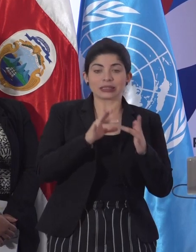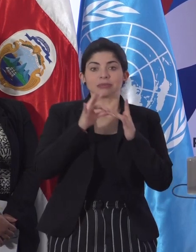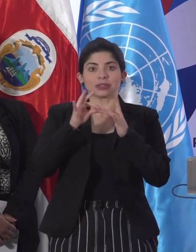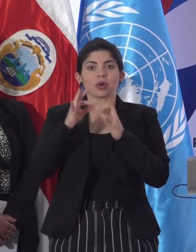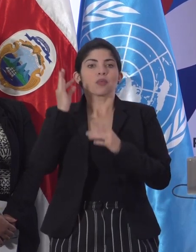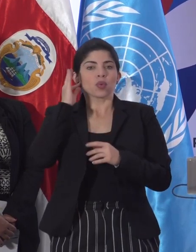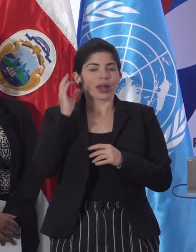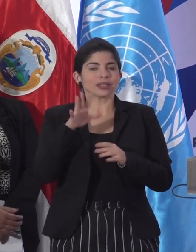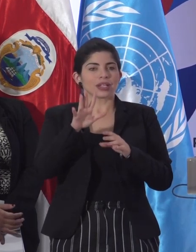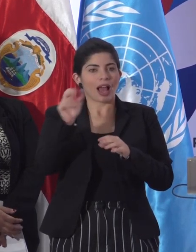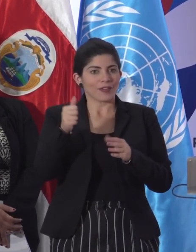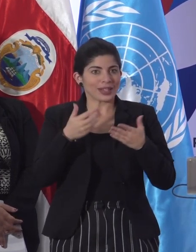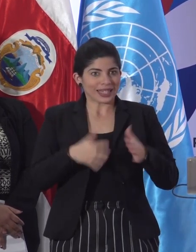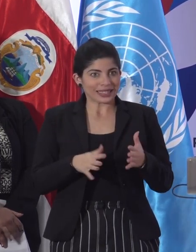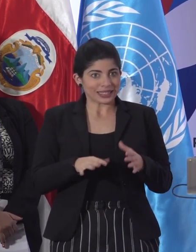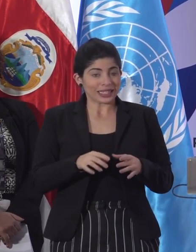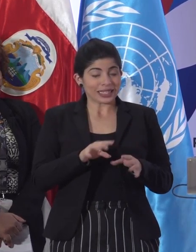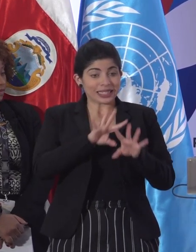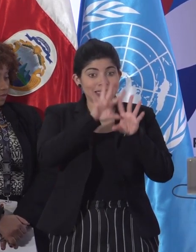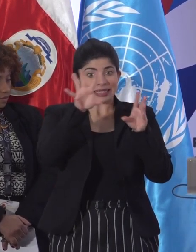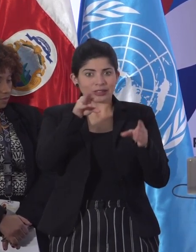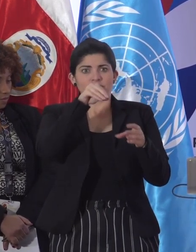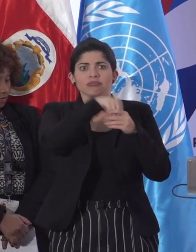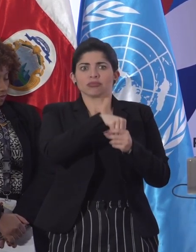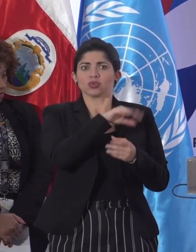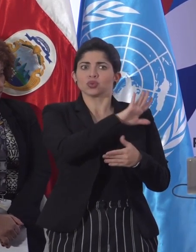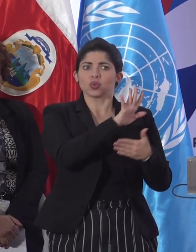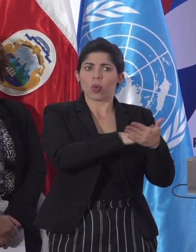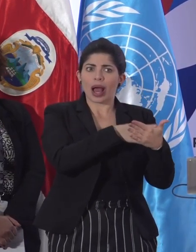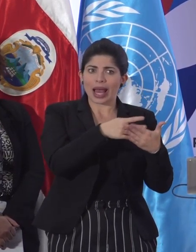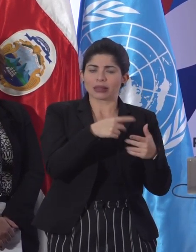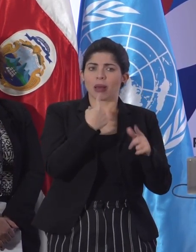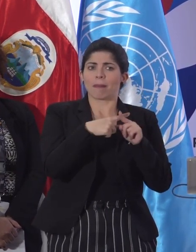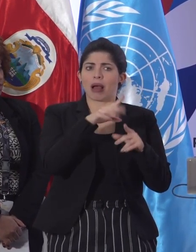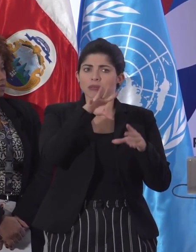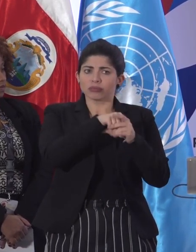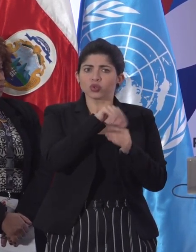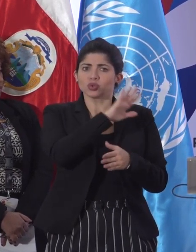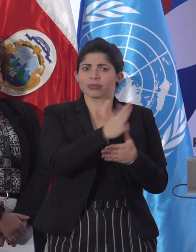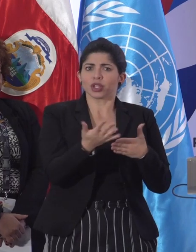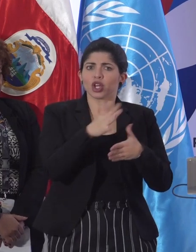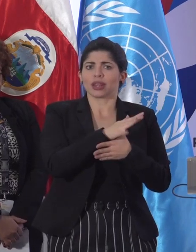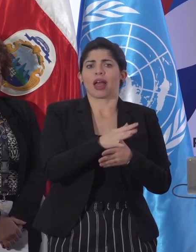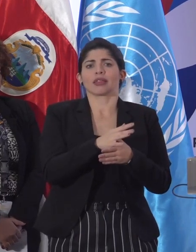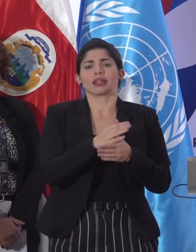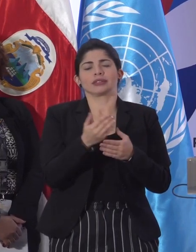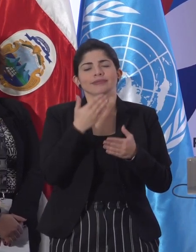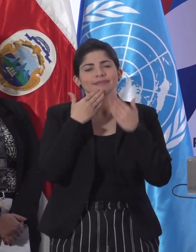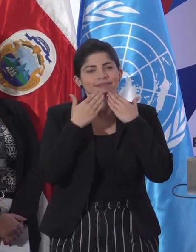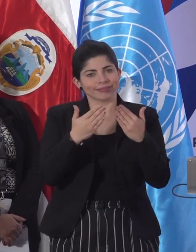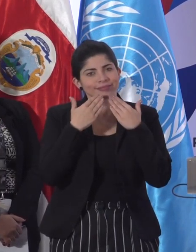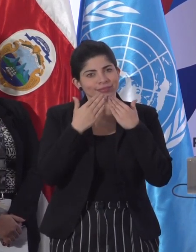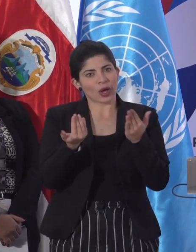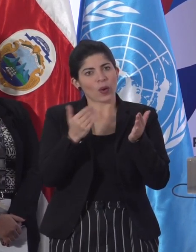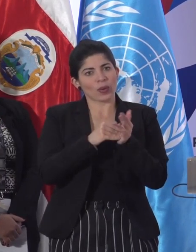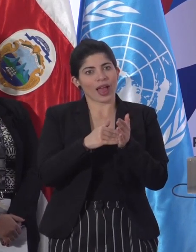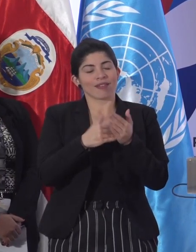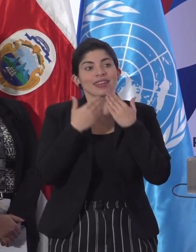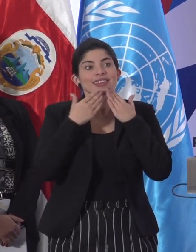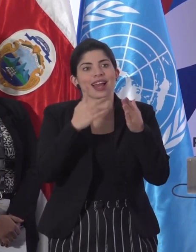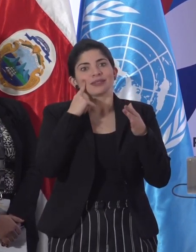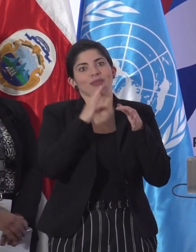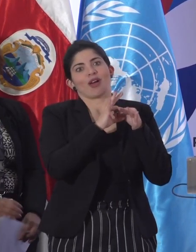mujeres afrodescendientes, son parte de su agenda y de sus prioridades. Gracias nuevamente y muchas gracias por ser